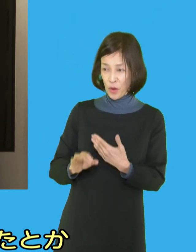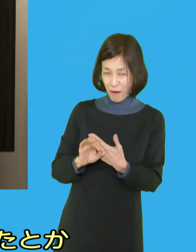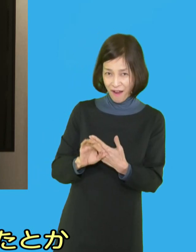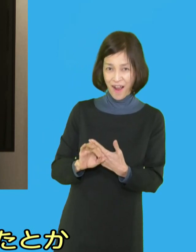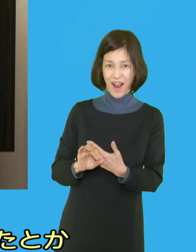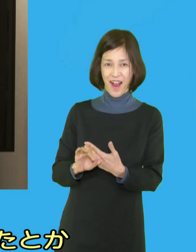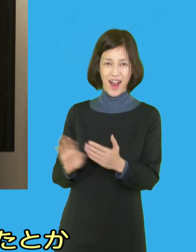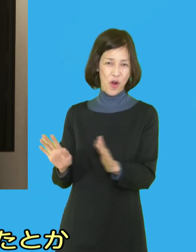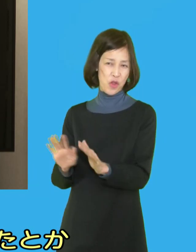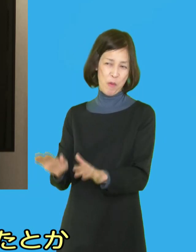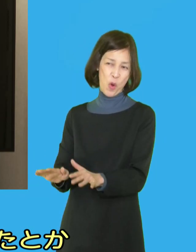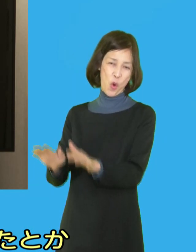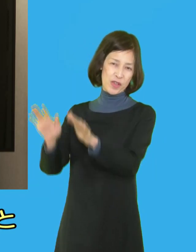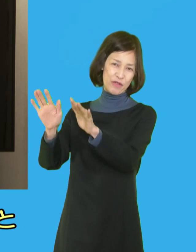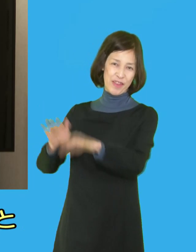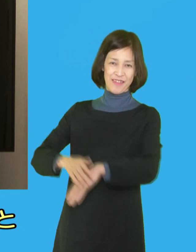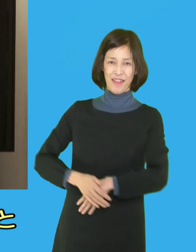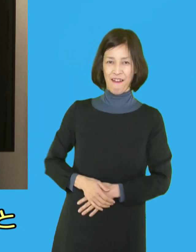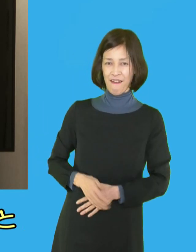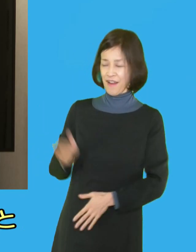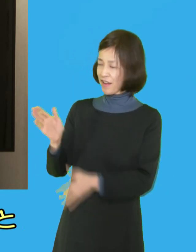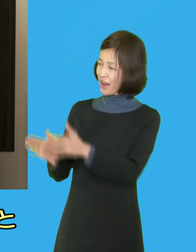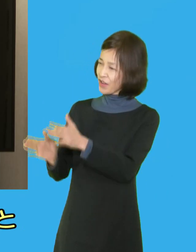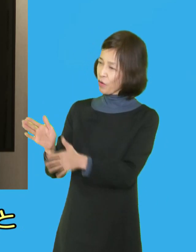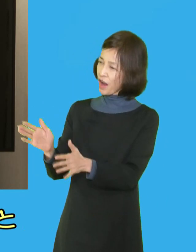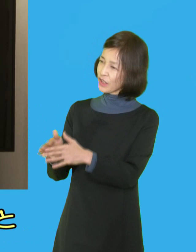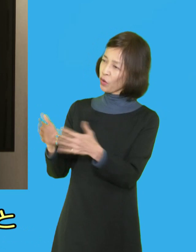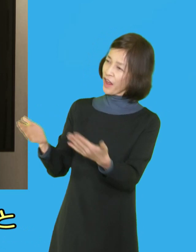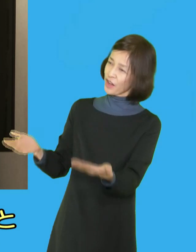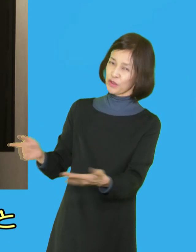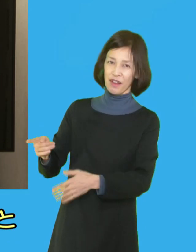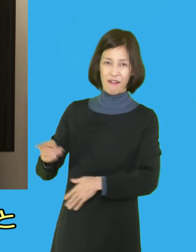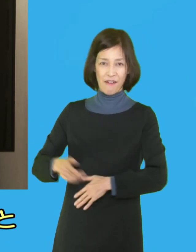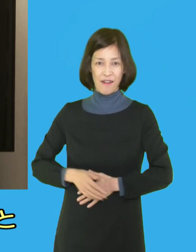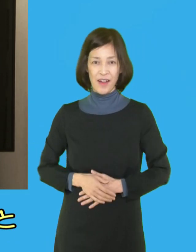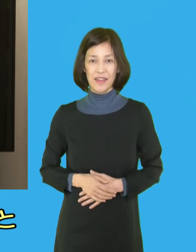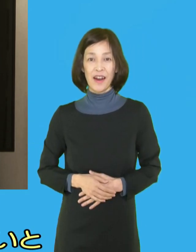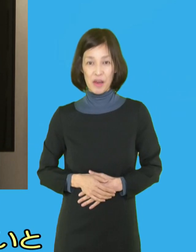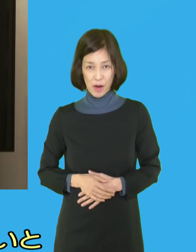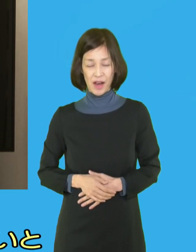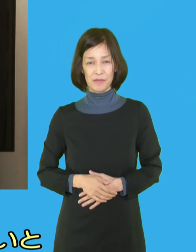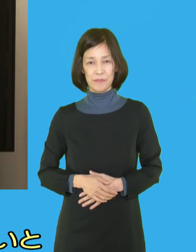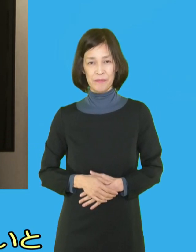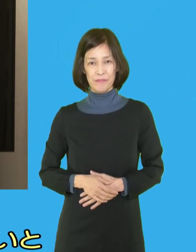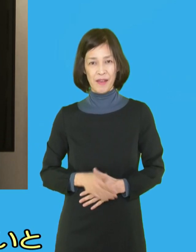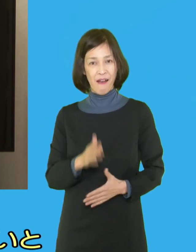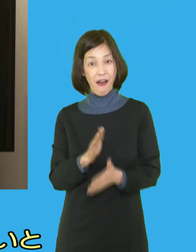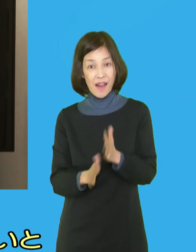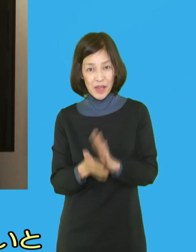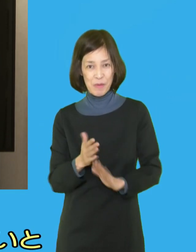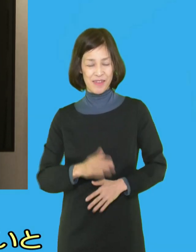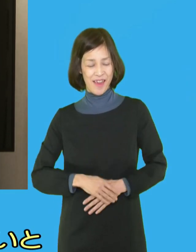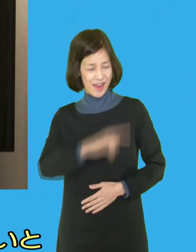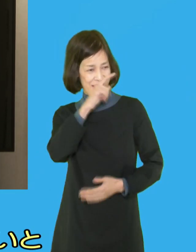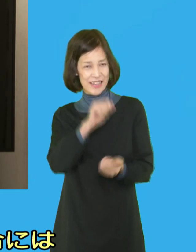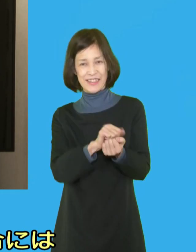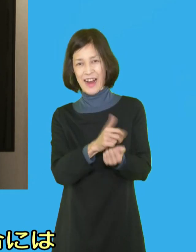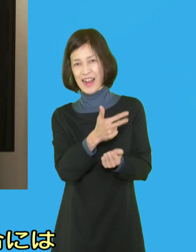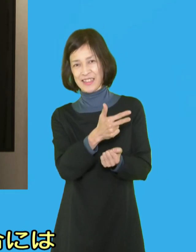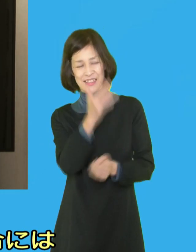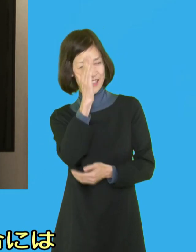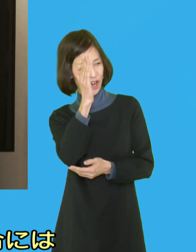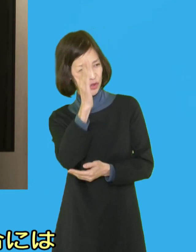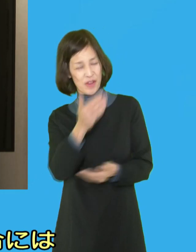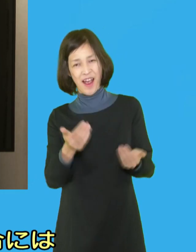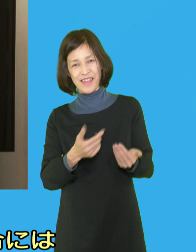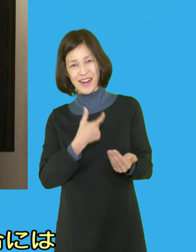落ち着いたと、介護が一段落したということであれば、 まだ転職してもですね、やっぱり堺市で働きたいともう一度